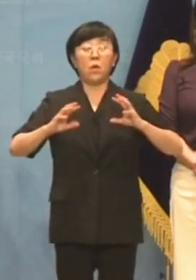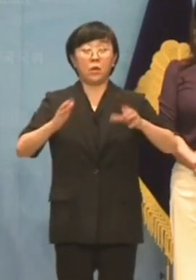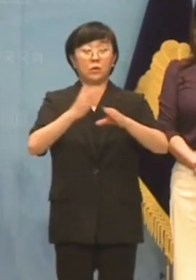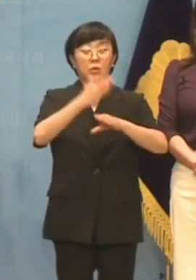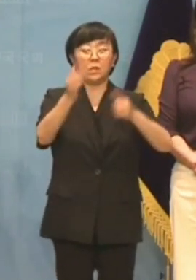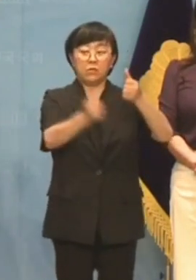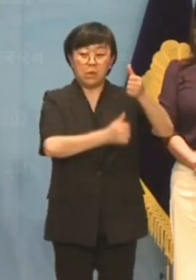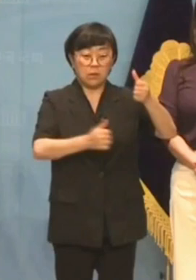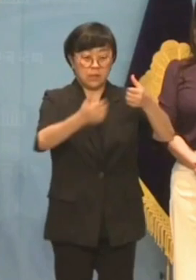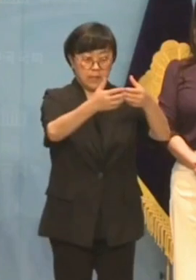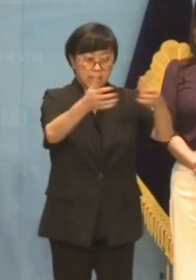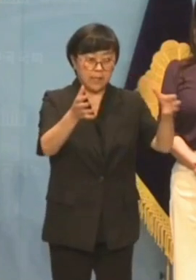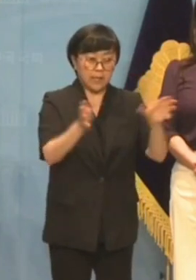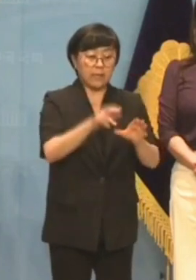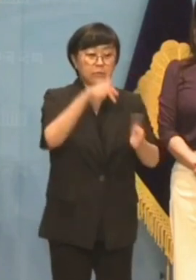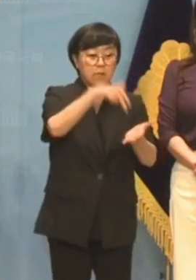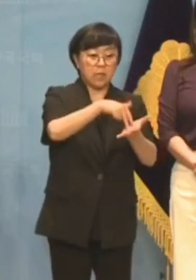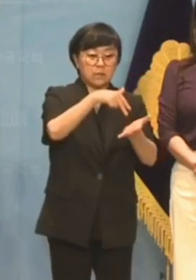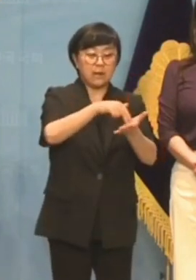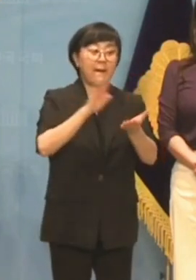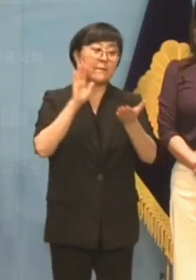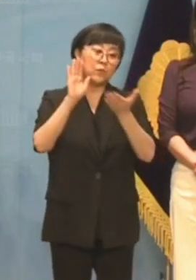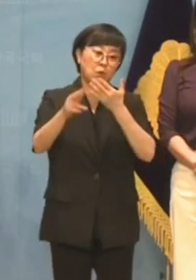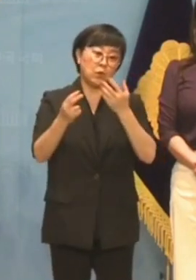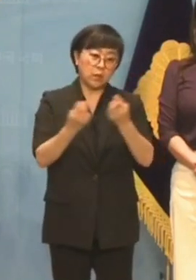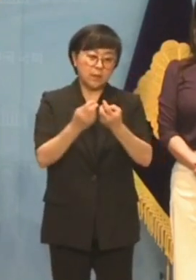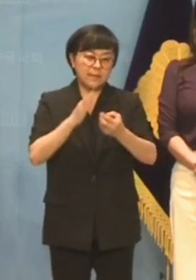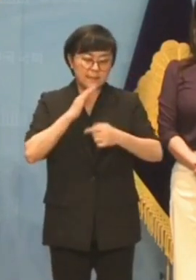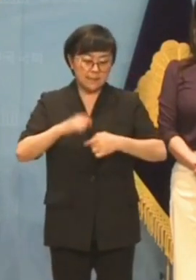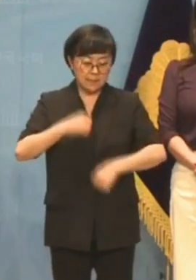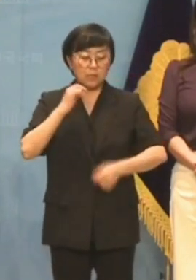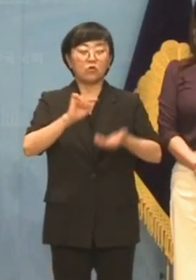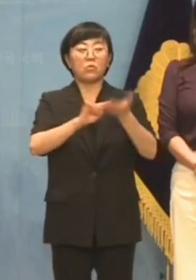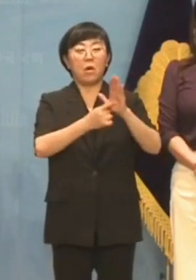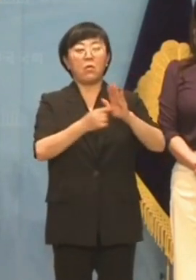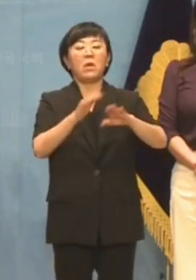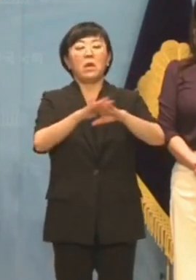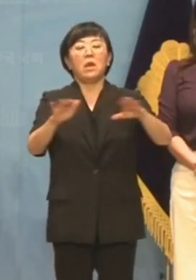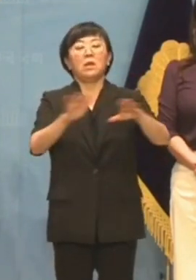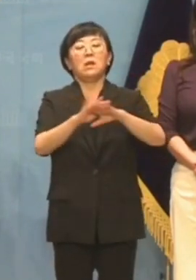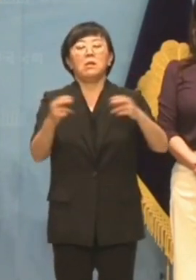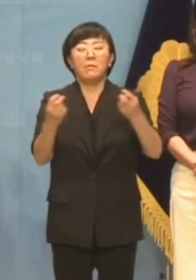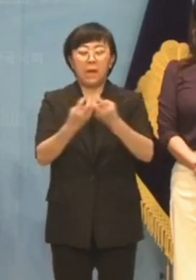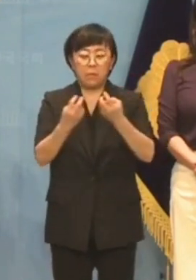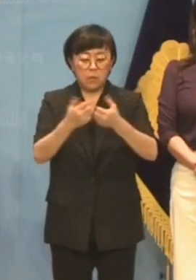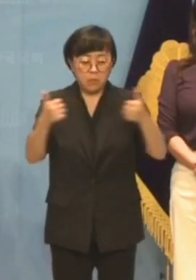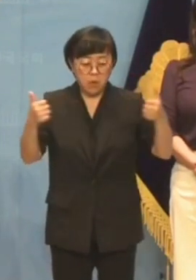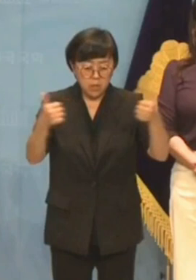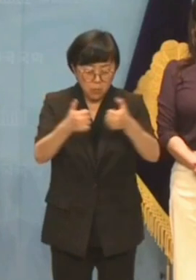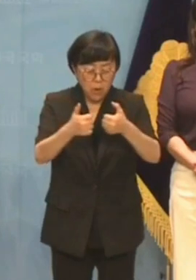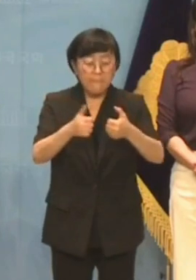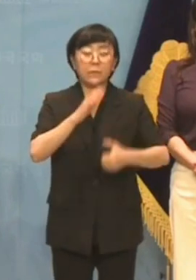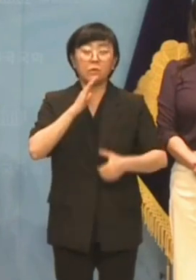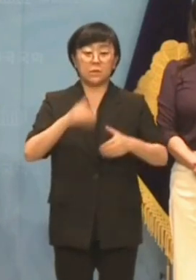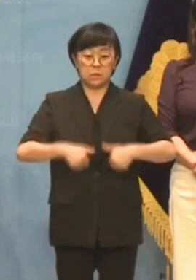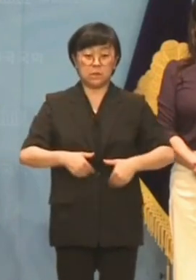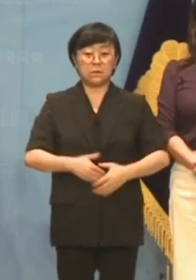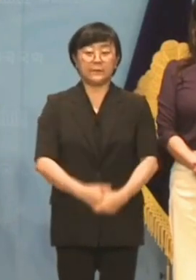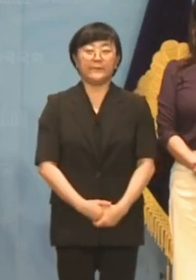외교통일위원회 차원에서 어떻게 하든지 진상을 규명하고 대책을 마련해야 되지 않겠습니까?